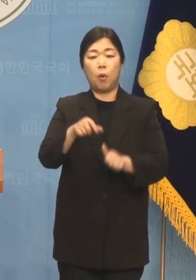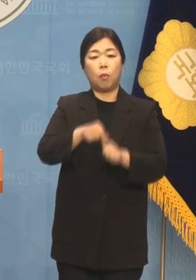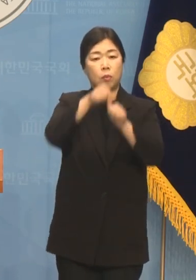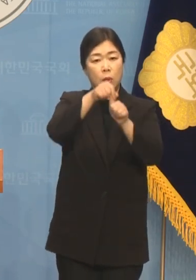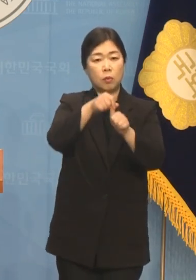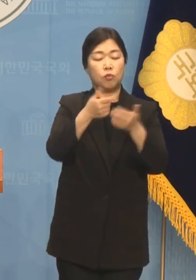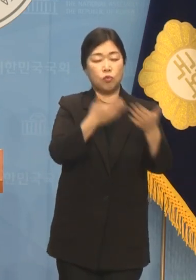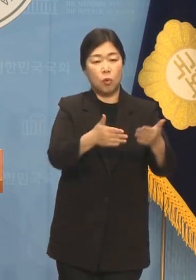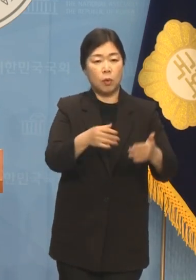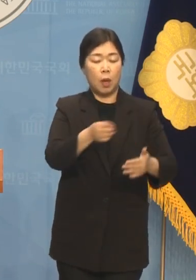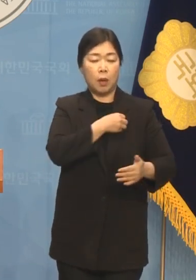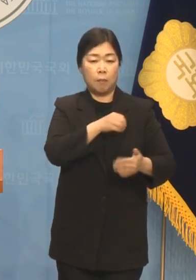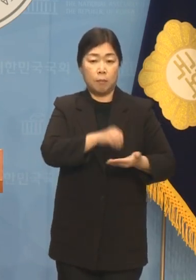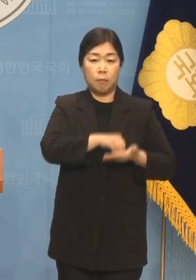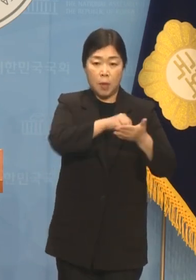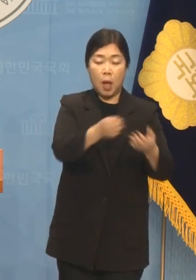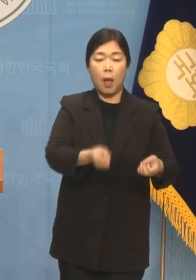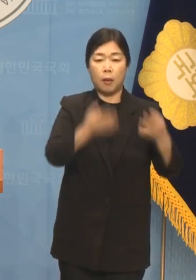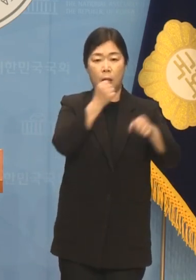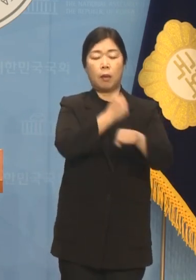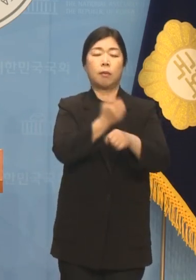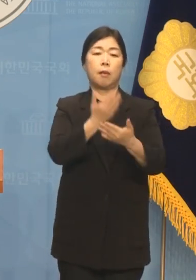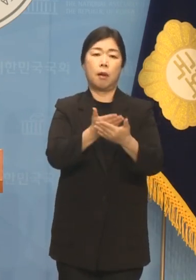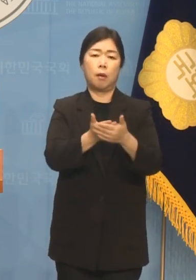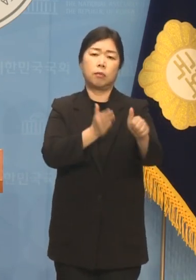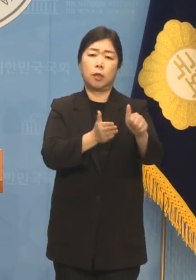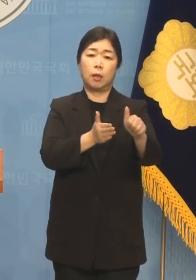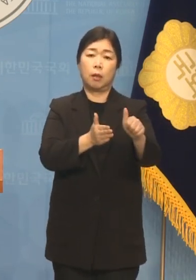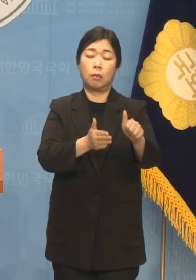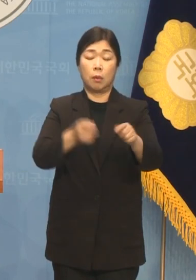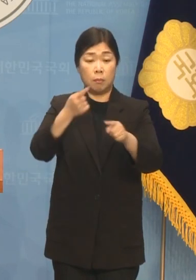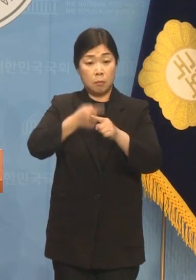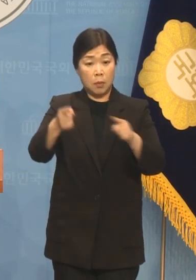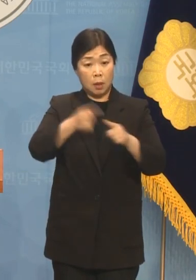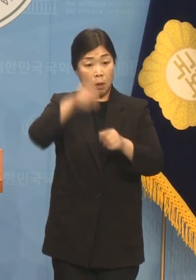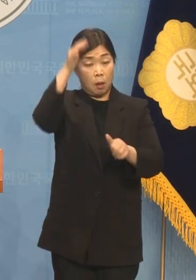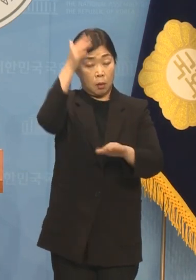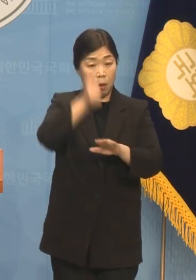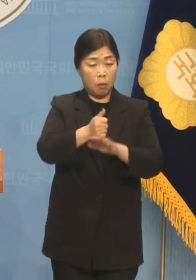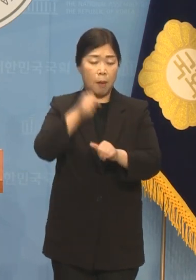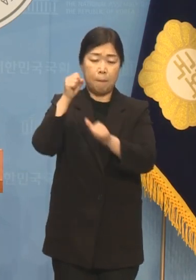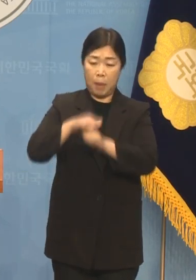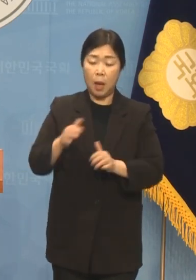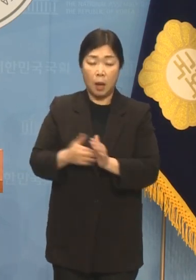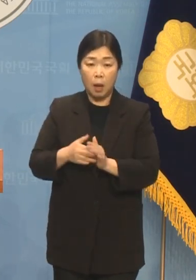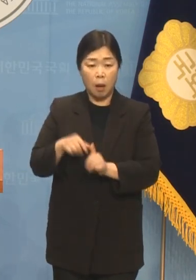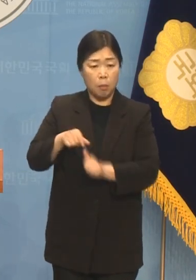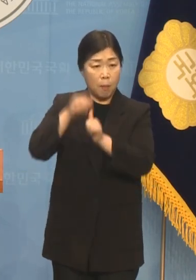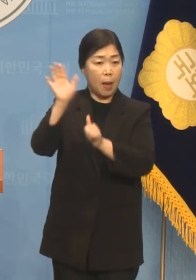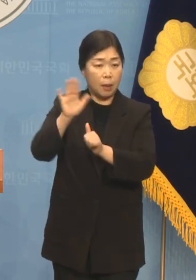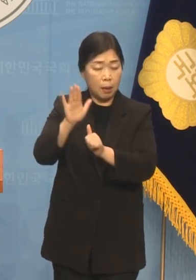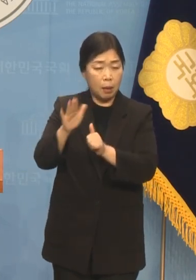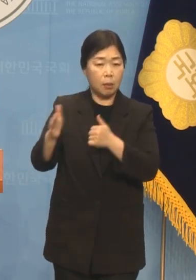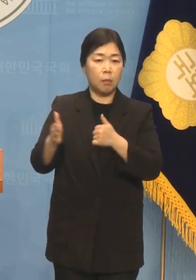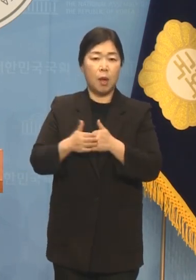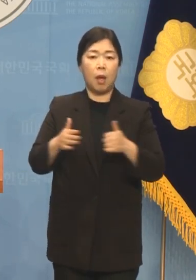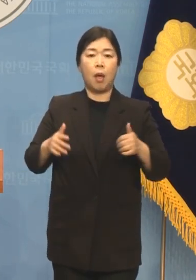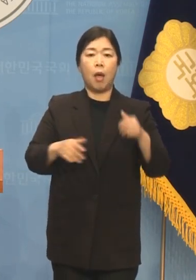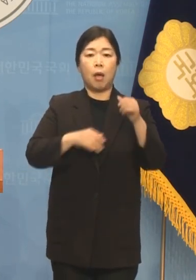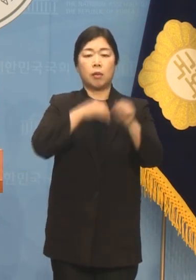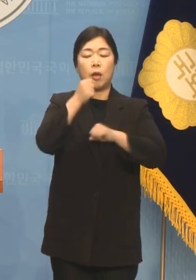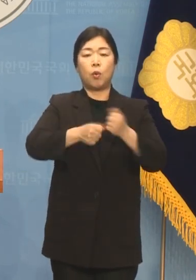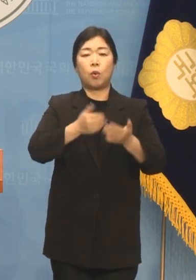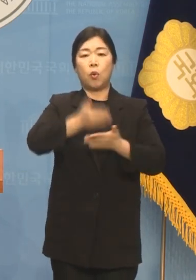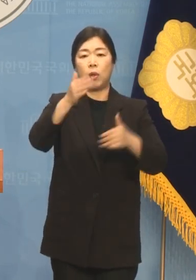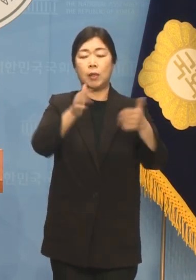줄 것을 요구했고 심사 결과 공천에서 탈락하자 지난 22일 자유통일당 여의도